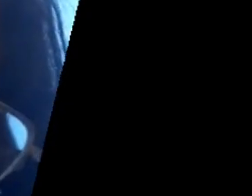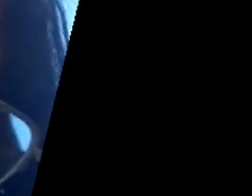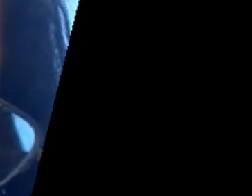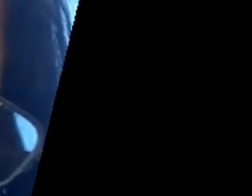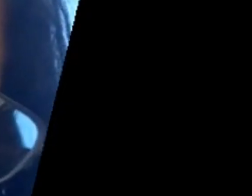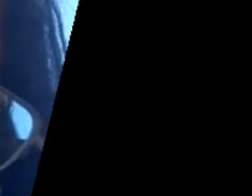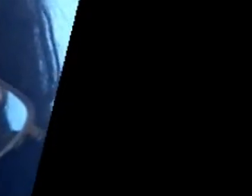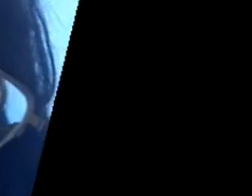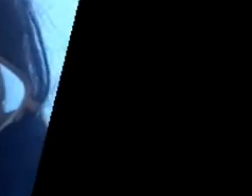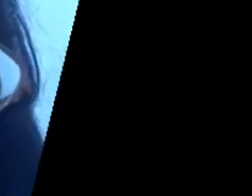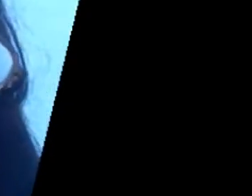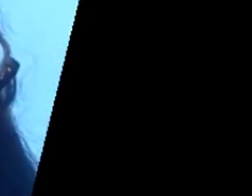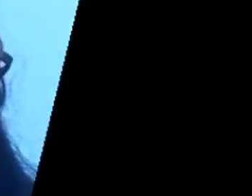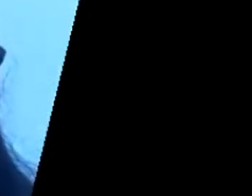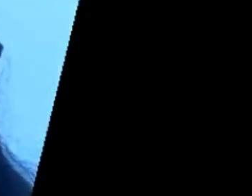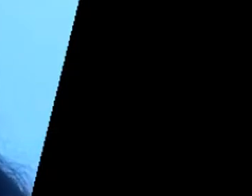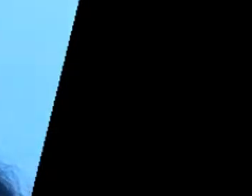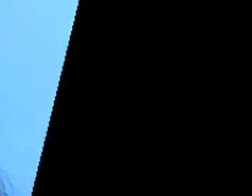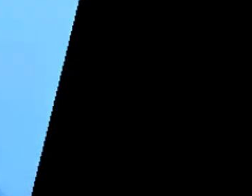E